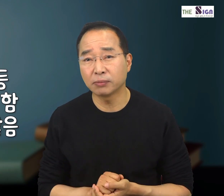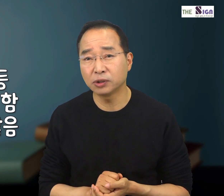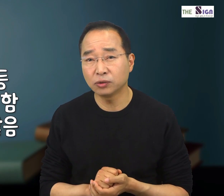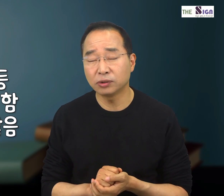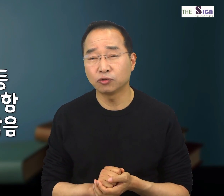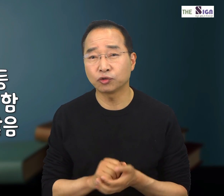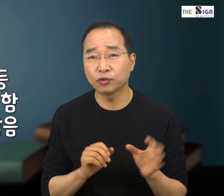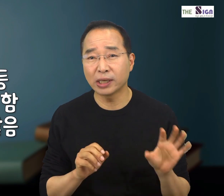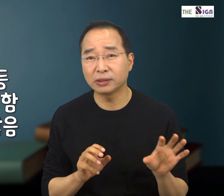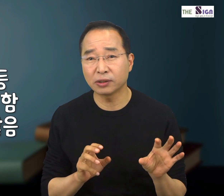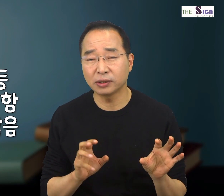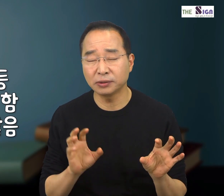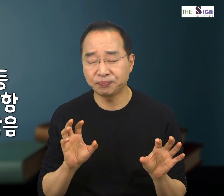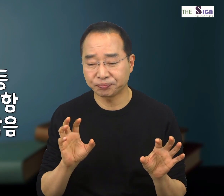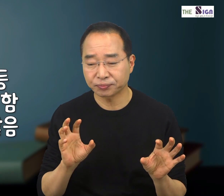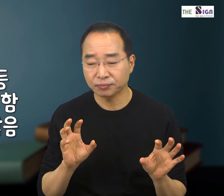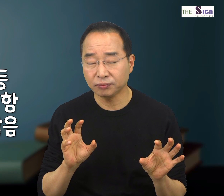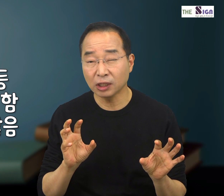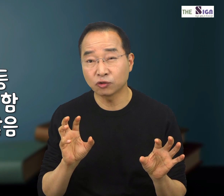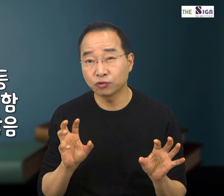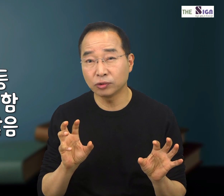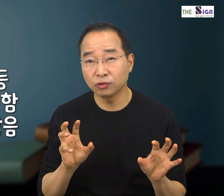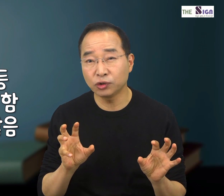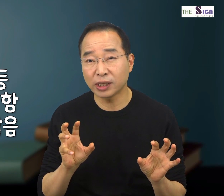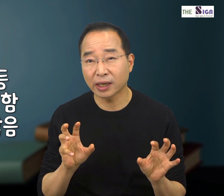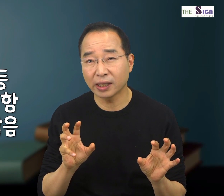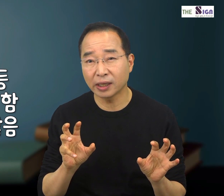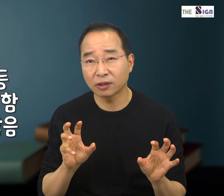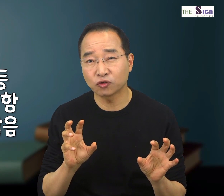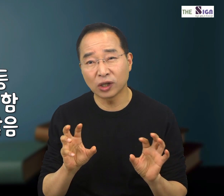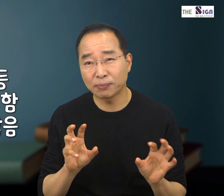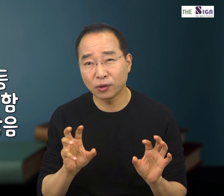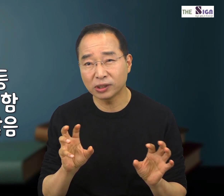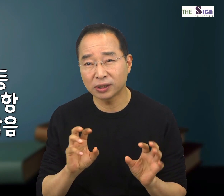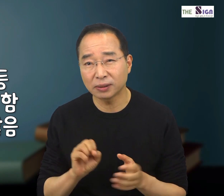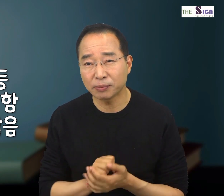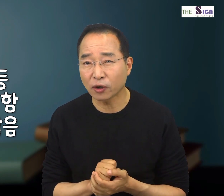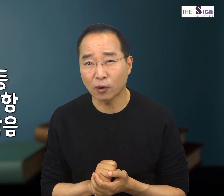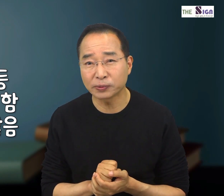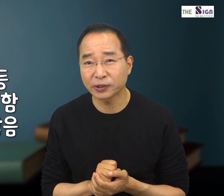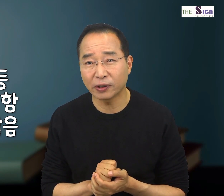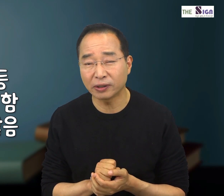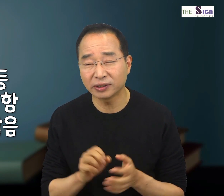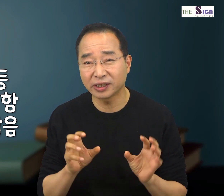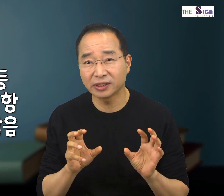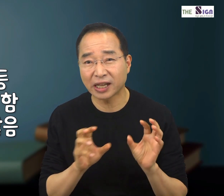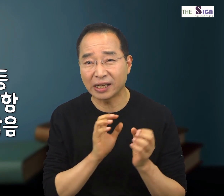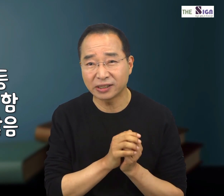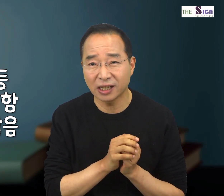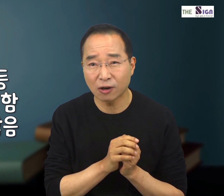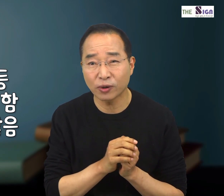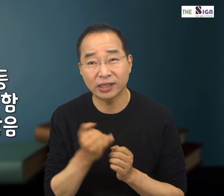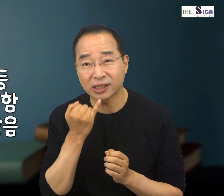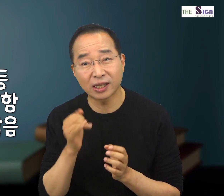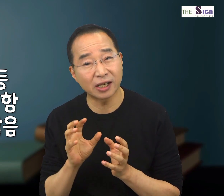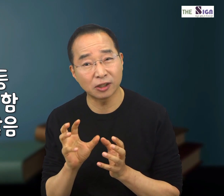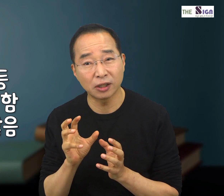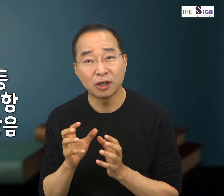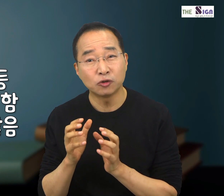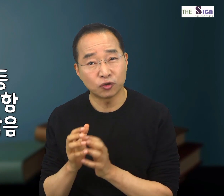보면 수화에서는 유일하게 중간 표현이지 몇 개 없어요. 이제 갈등하고 괜찮다가 중간